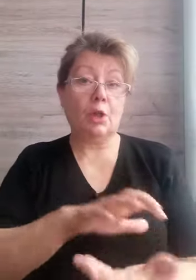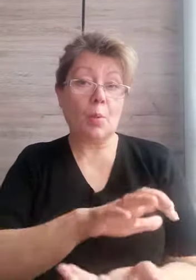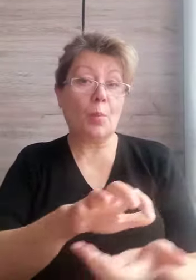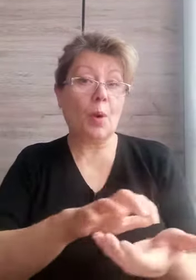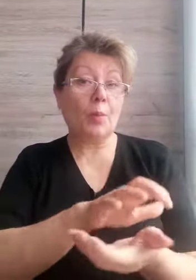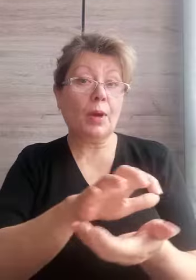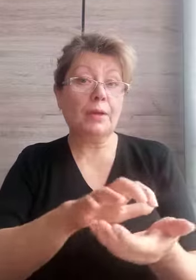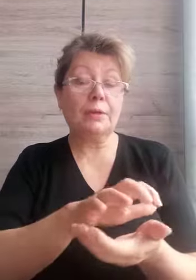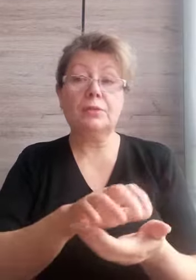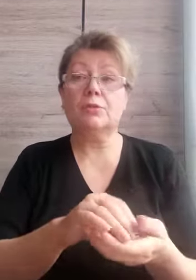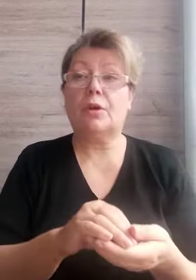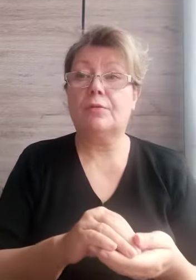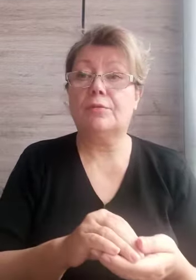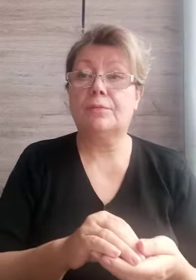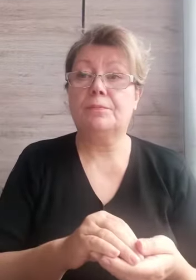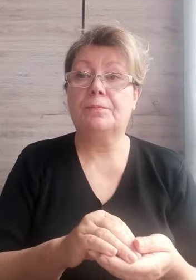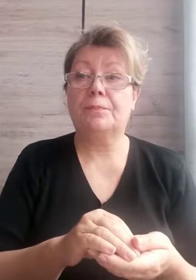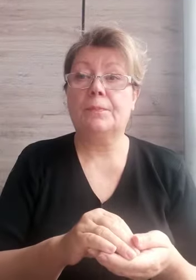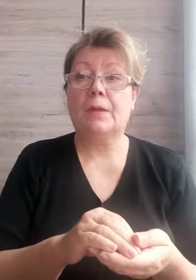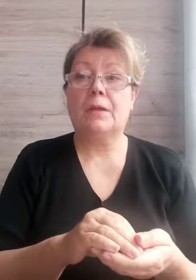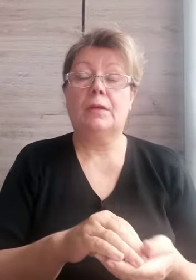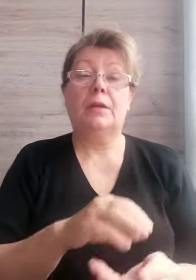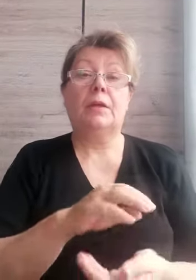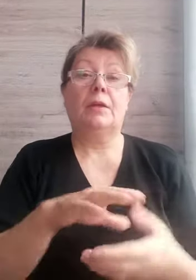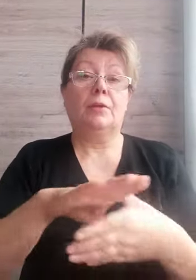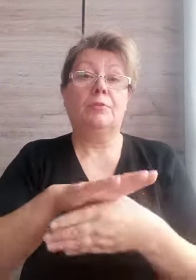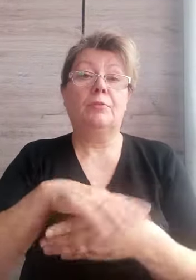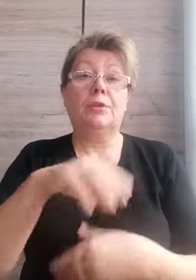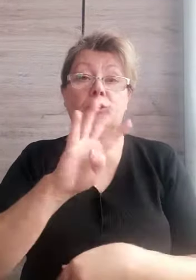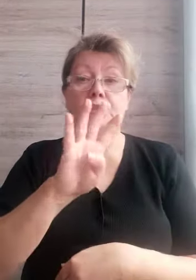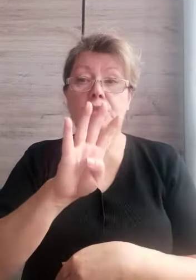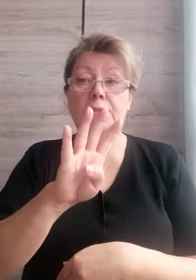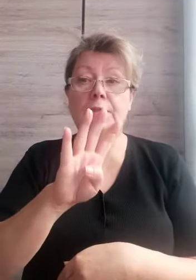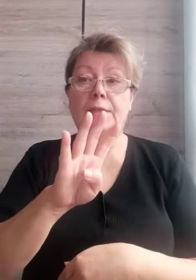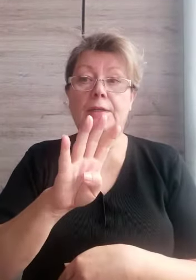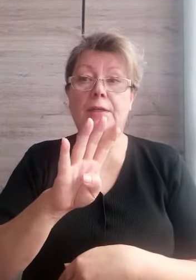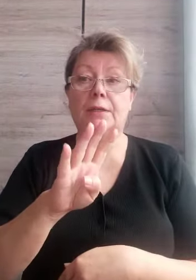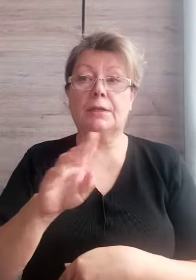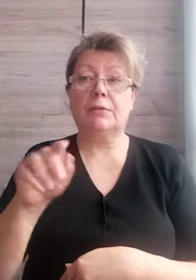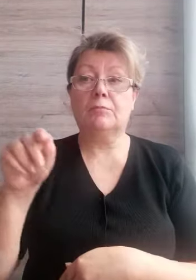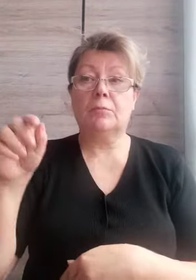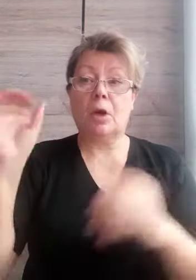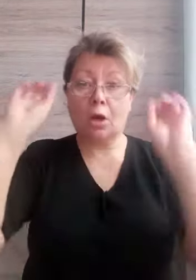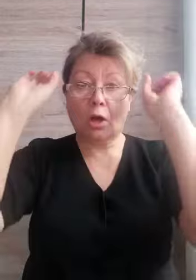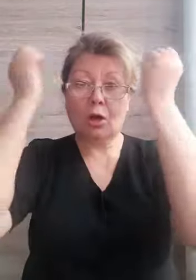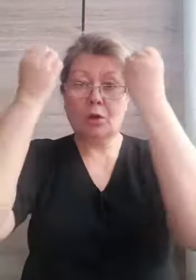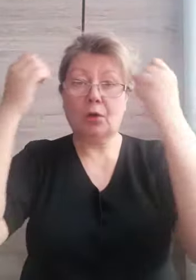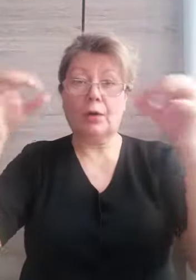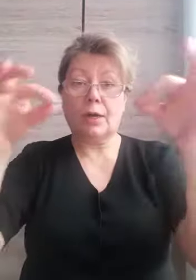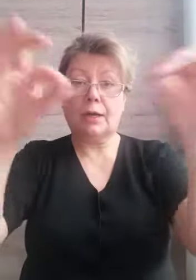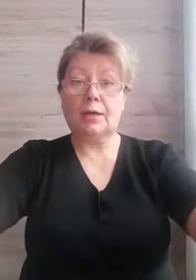pomarczowy. W czternach rogach